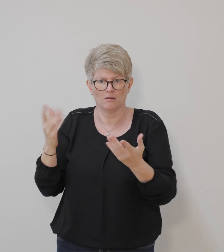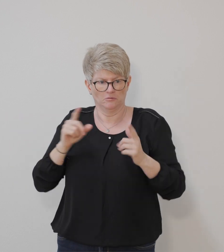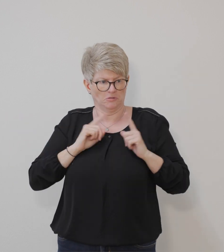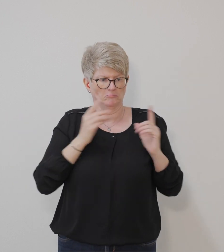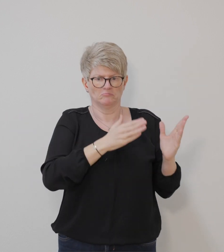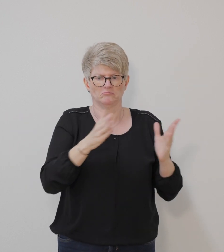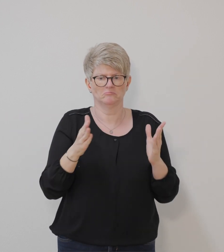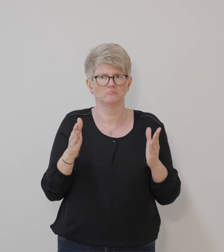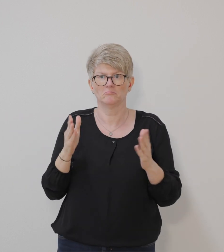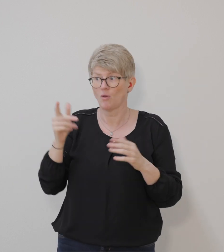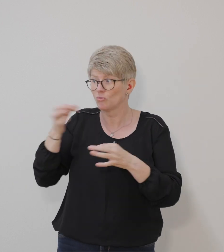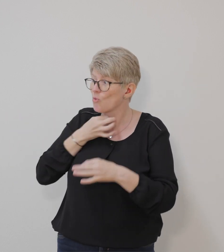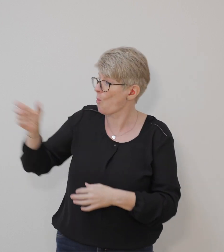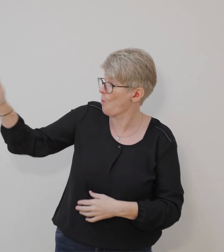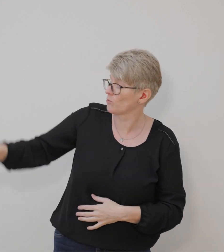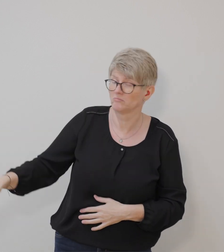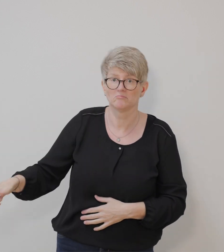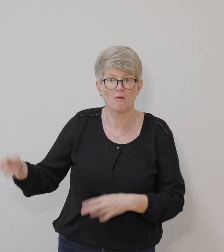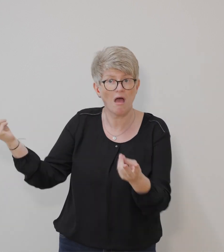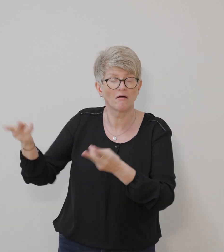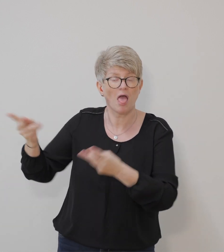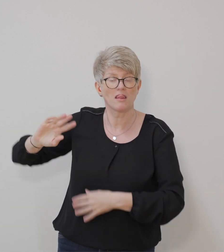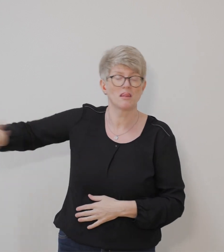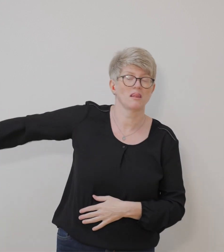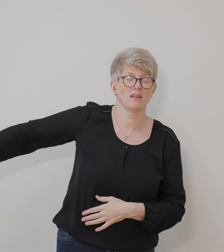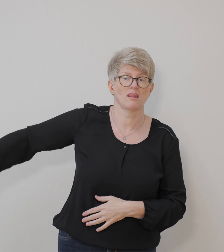in Notfällen egal sind?